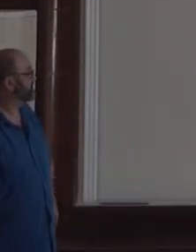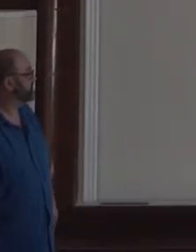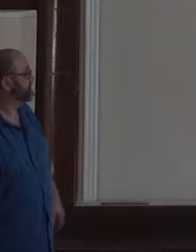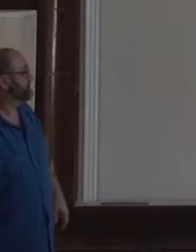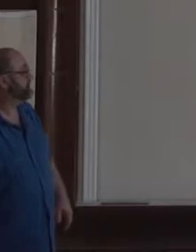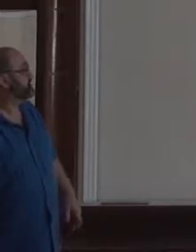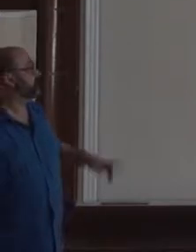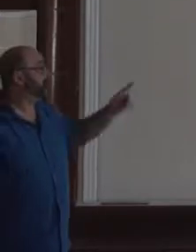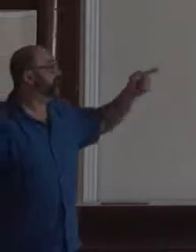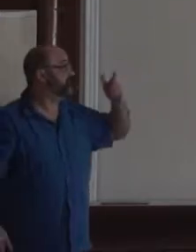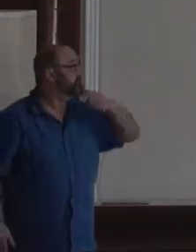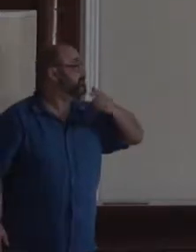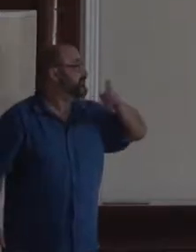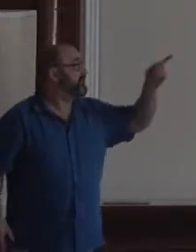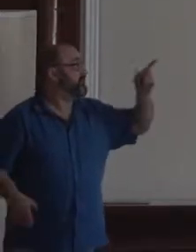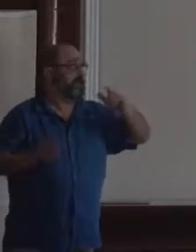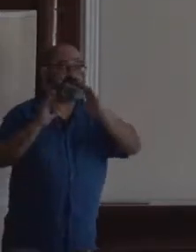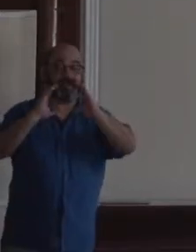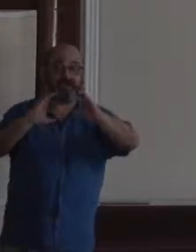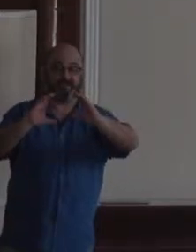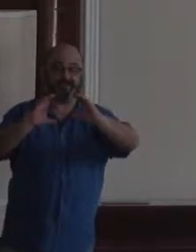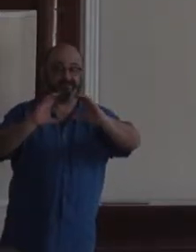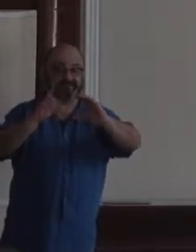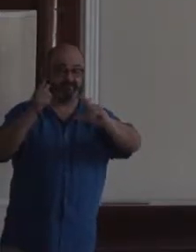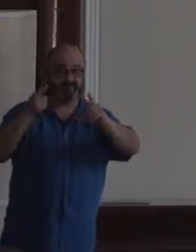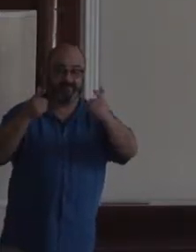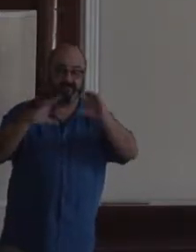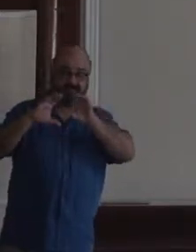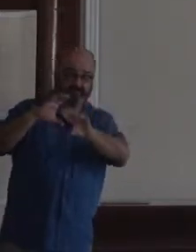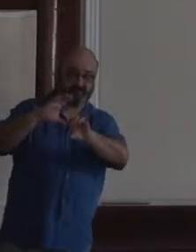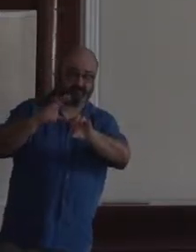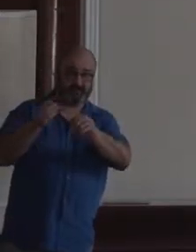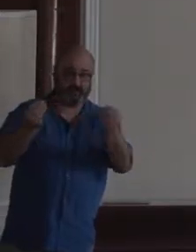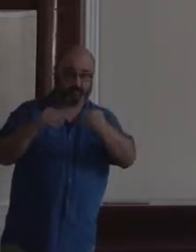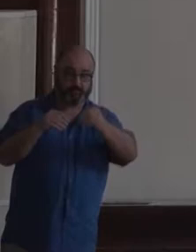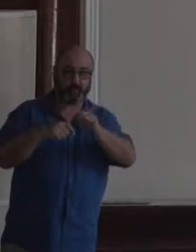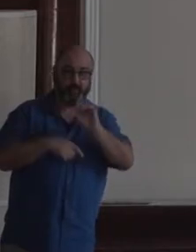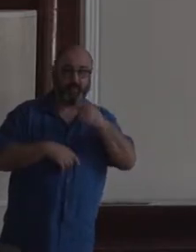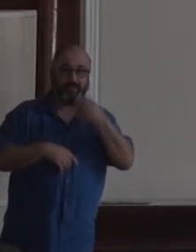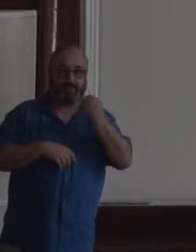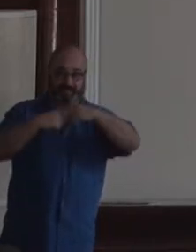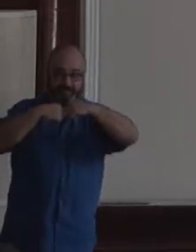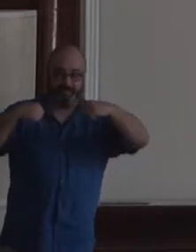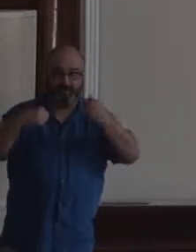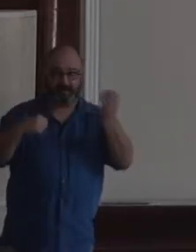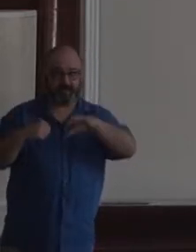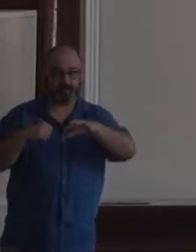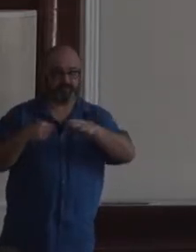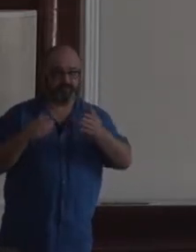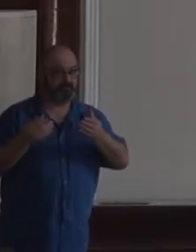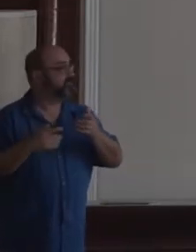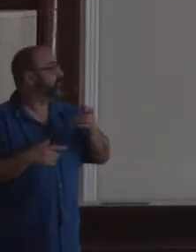Et là, c'est assez facile puisque ma classe, dans son constructeur, elle permet d'injecter son